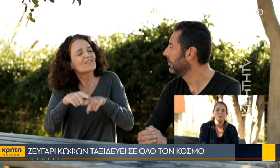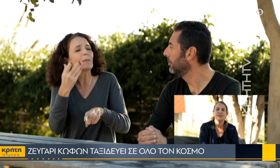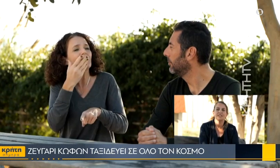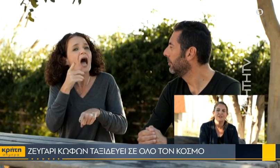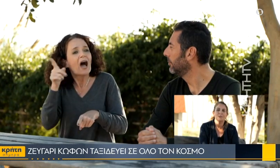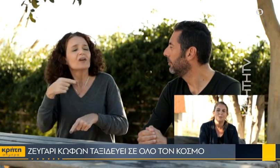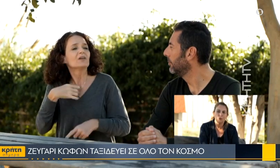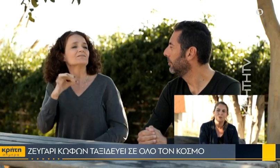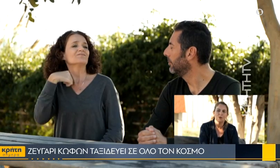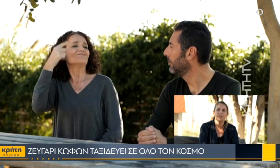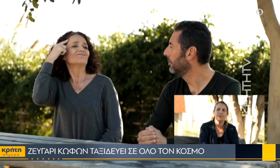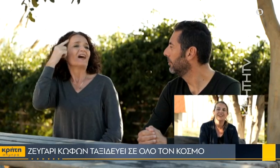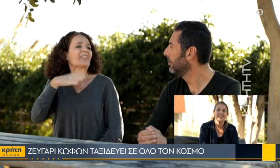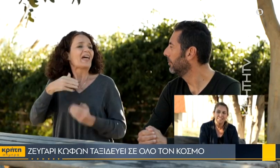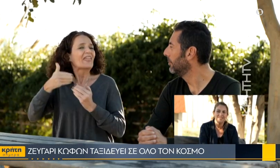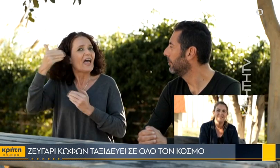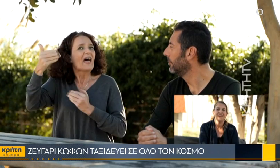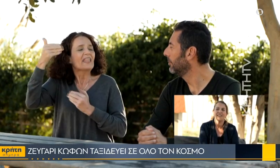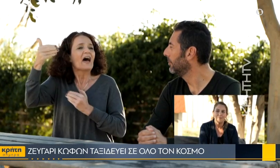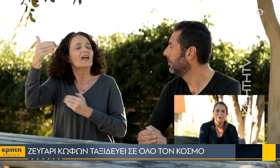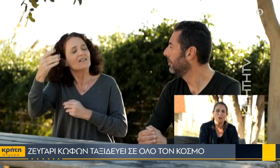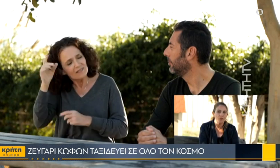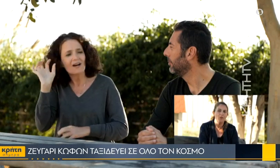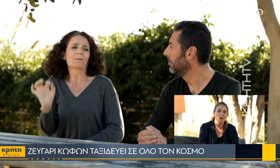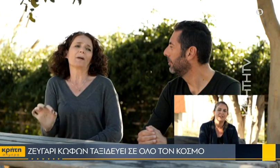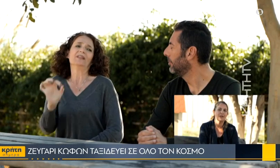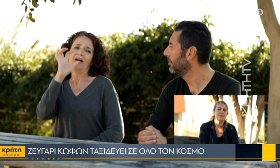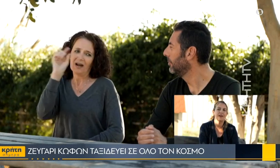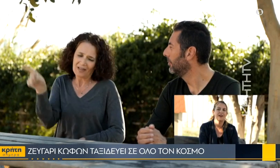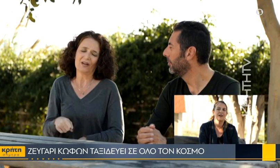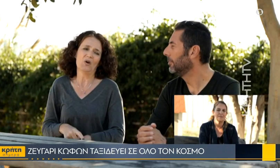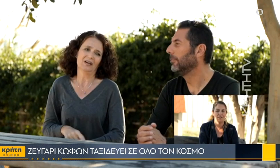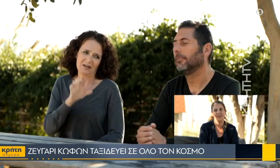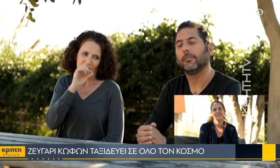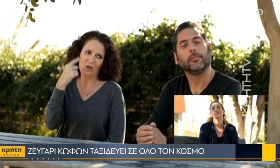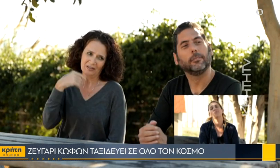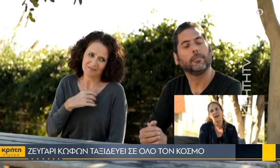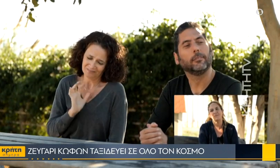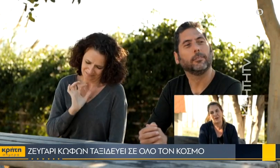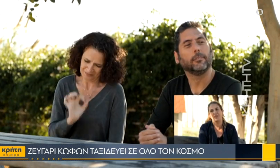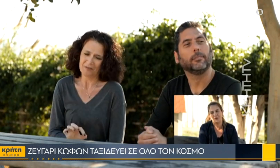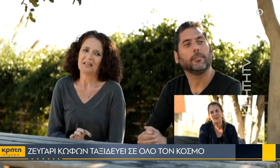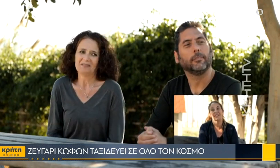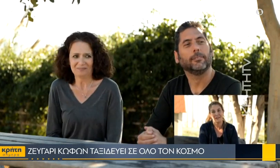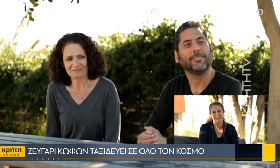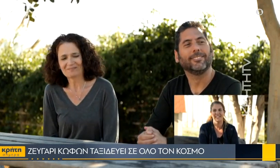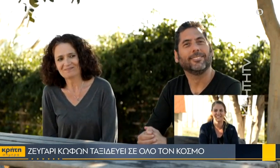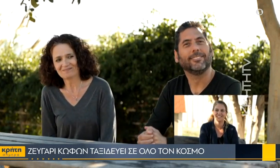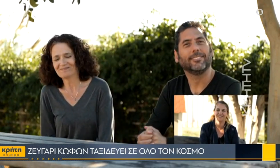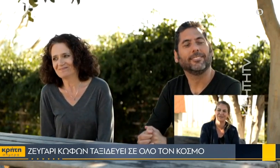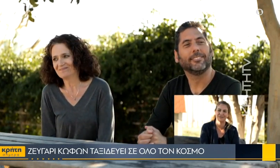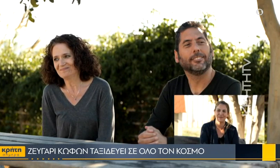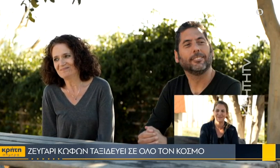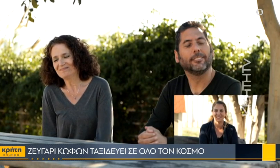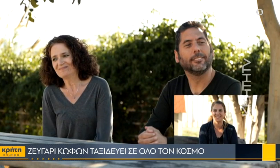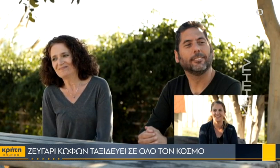κόσμο, να σκέφτομαι πόσο πολύ ήθελα και η ίδια να πάω να δω όλα αυτά τα οποία μάθαινα. Μέχρι που ήρθε η ώρα στα 15 να